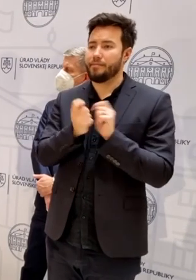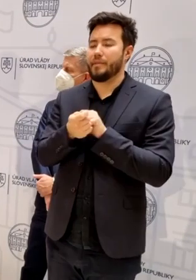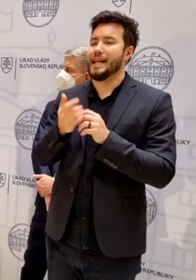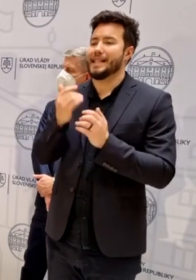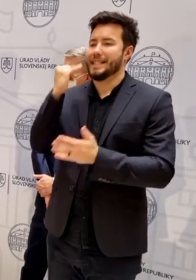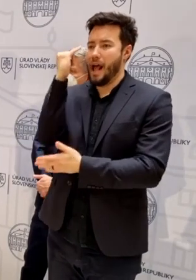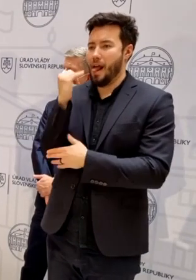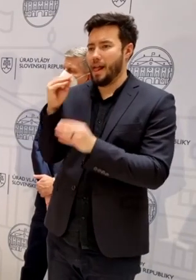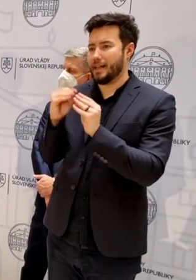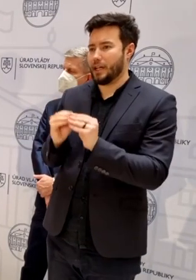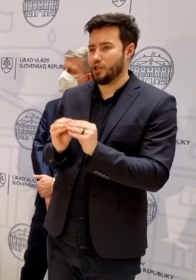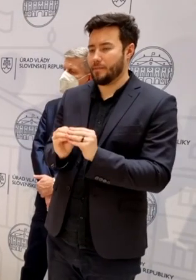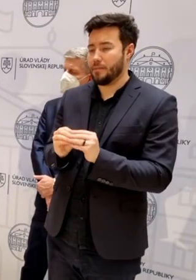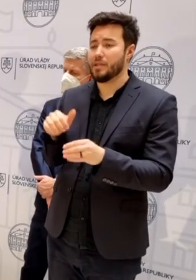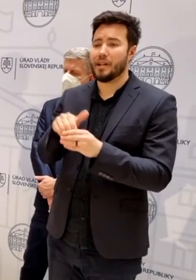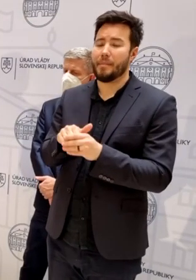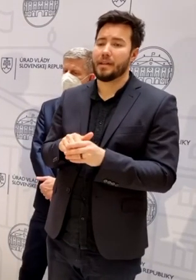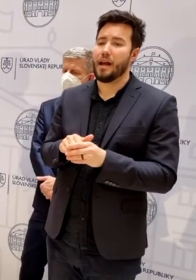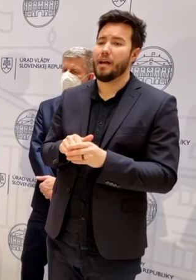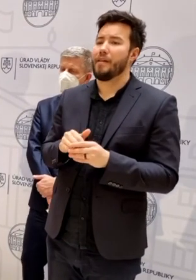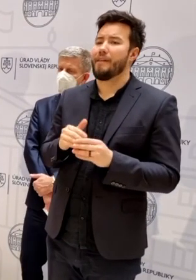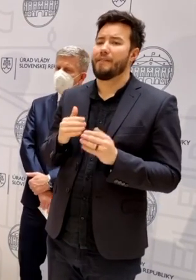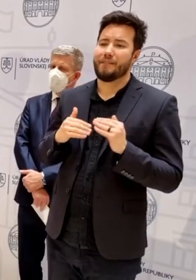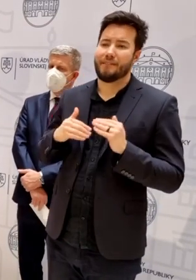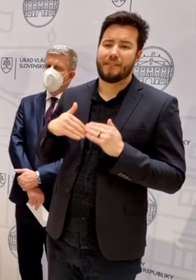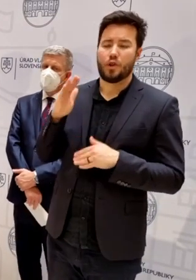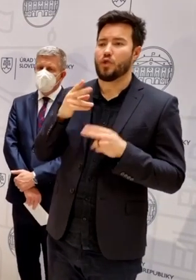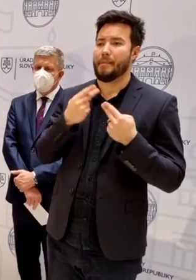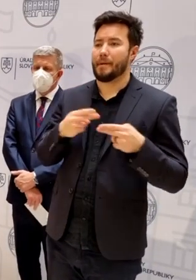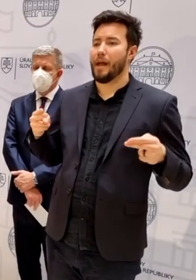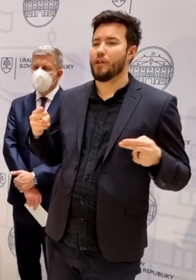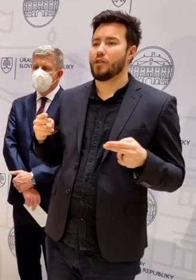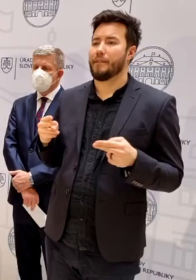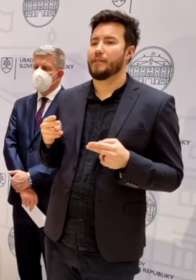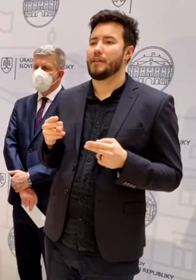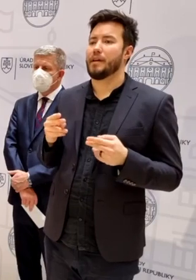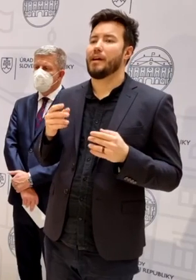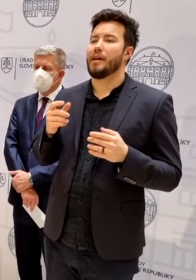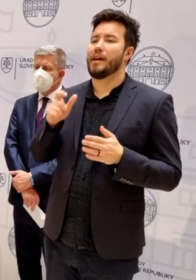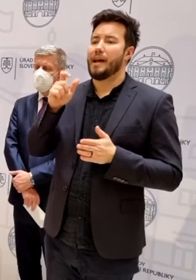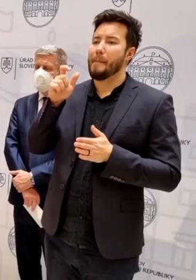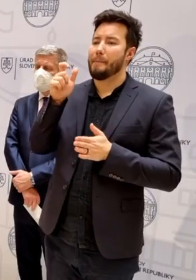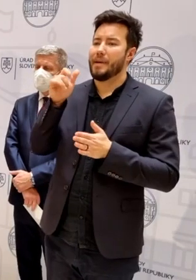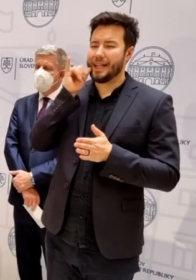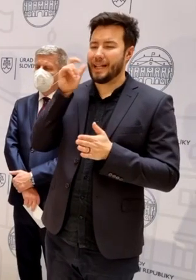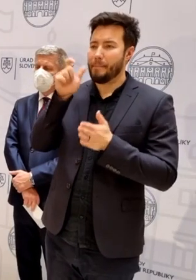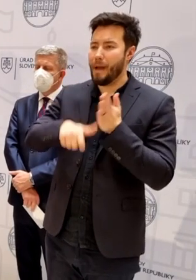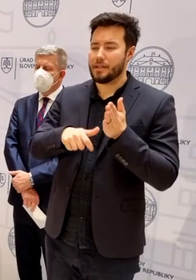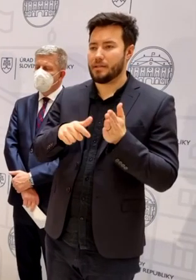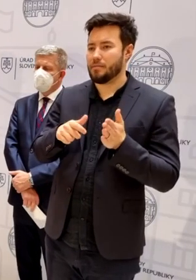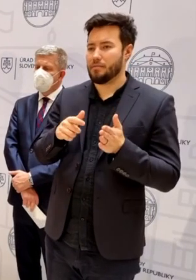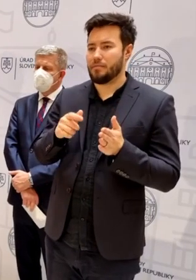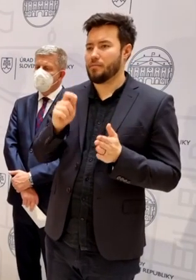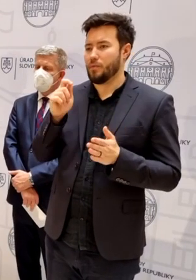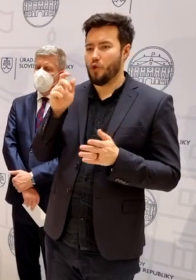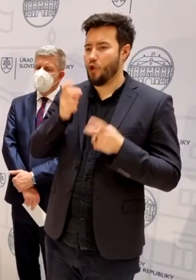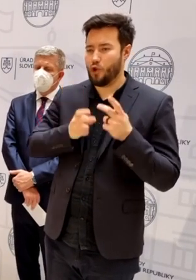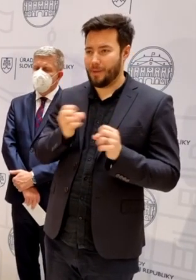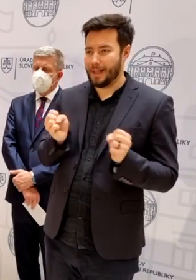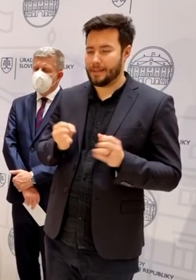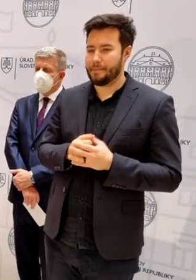sa prestali kontrolovať vo väčšine prípadov a situácií Green Passy. Naďalej by ostali nejaké